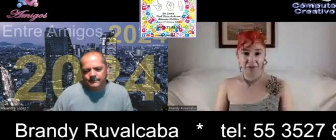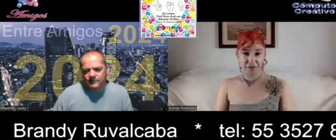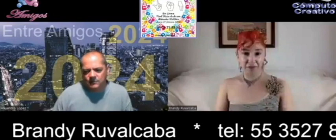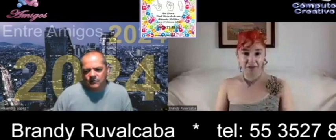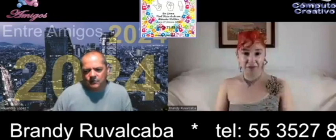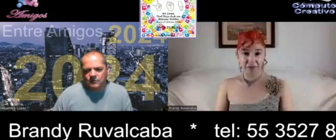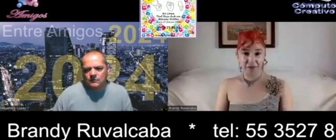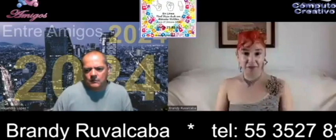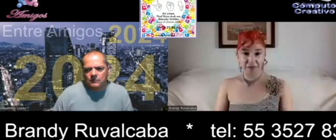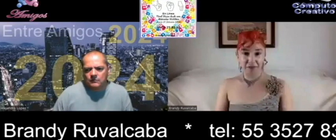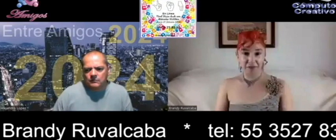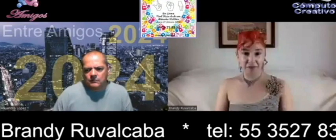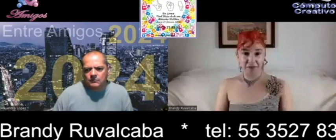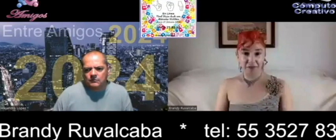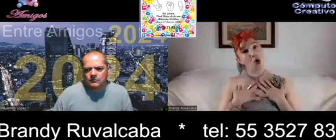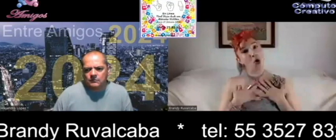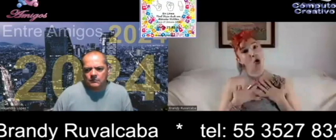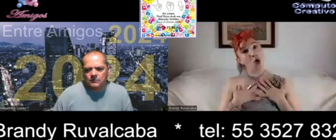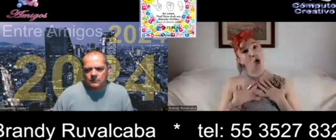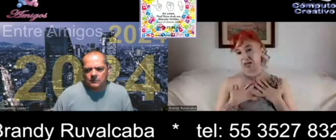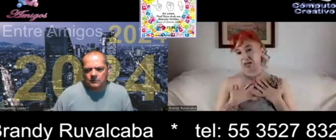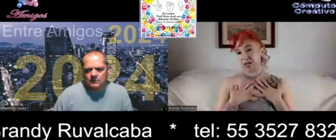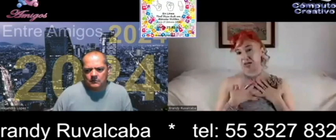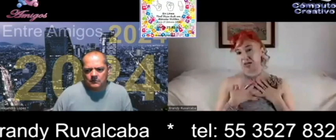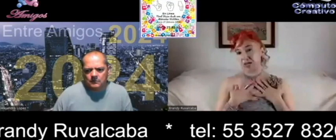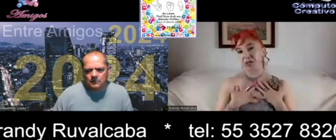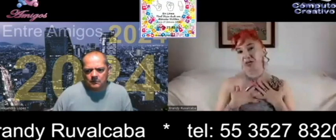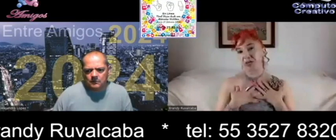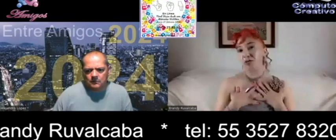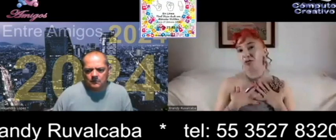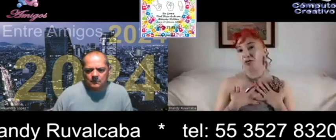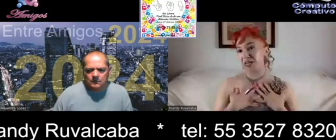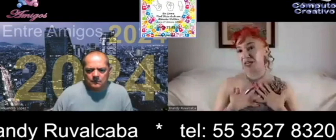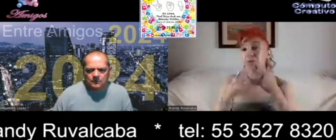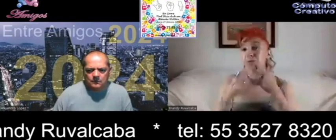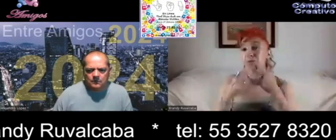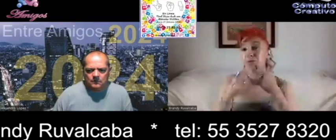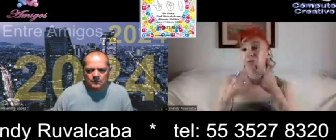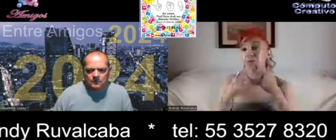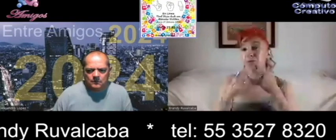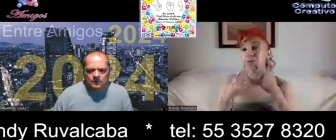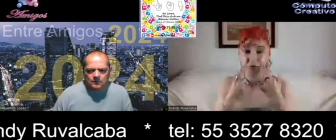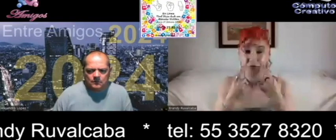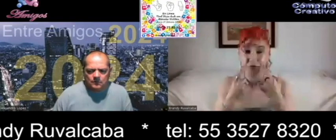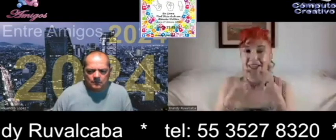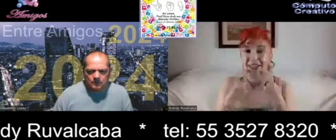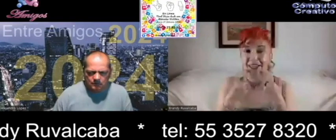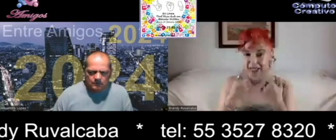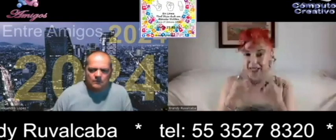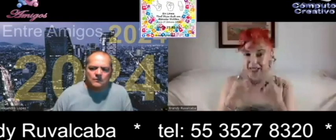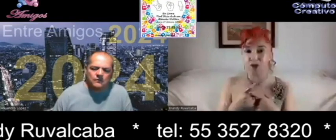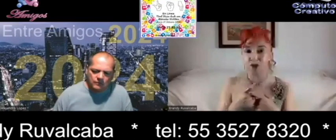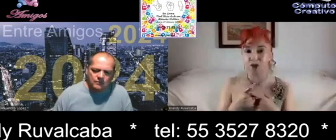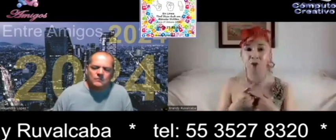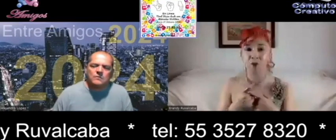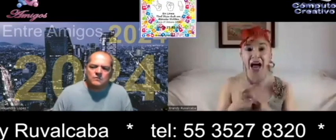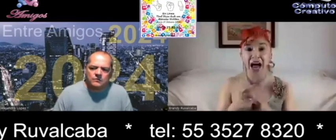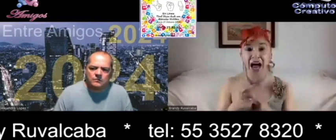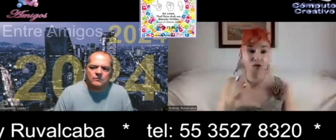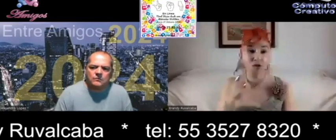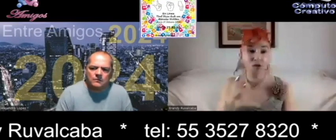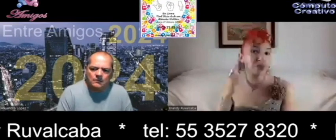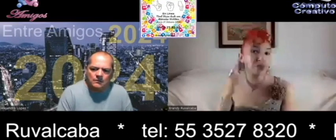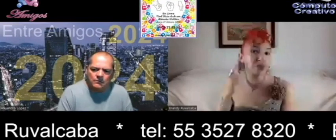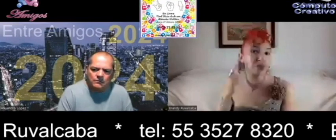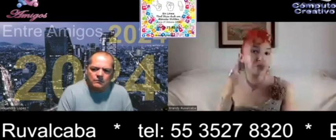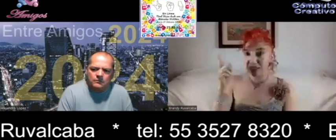Sí, Tú como persona oyente dirías, no, claro que no, porque hay cosas que hay formas de pronunciar diferentes en cada idioma, hay